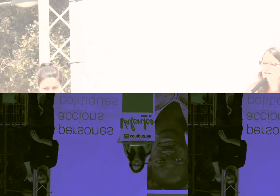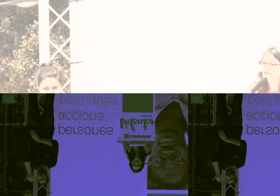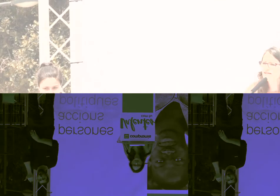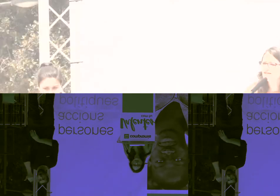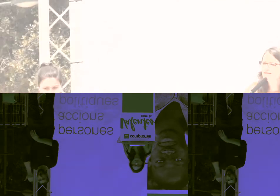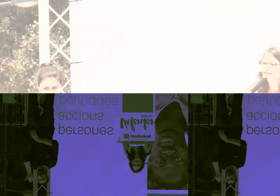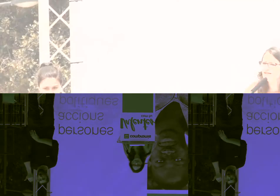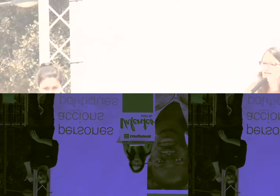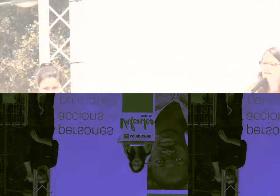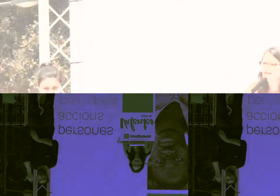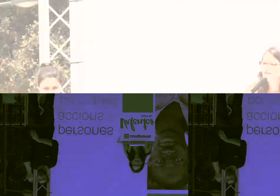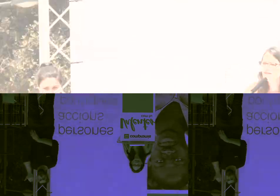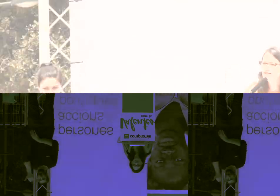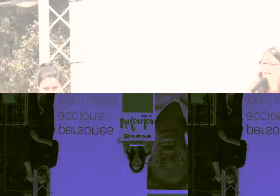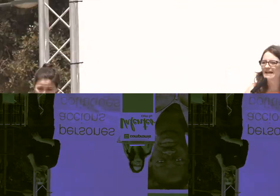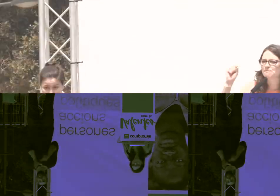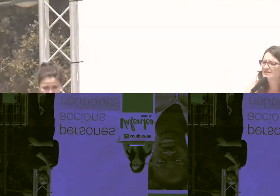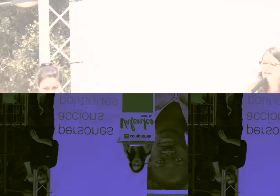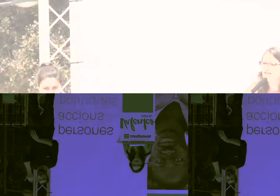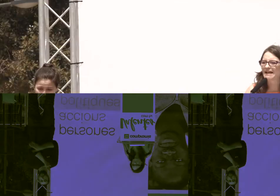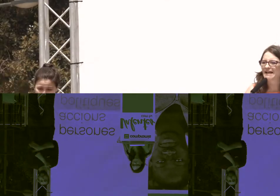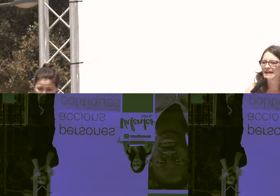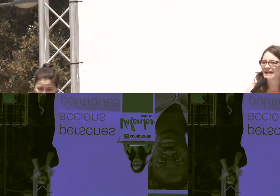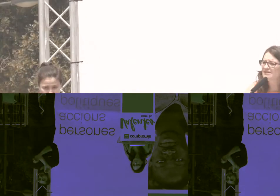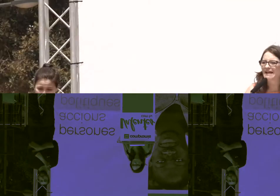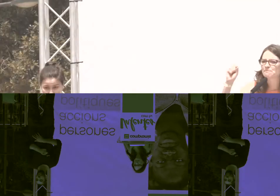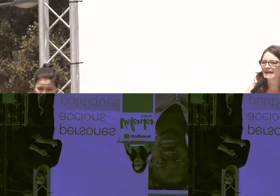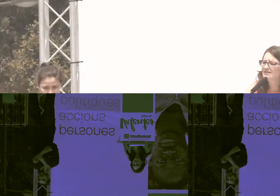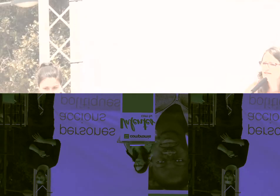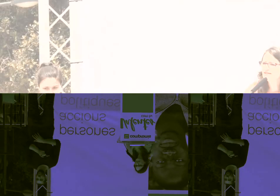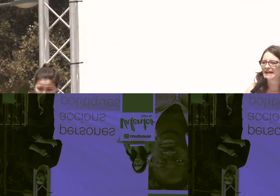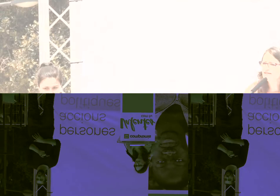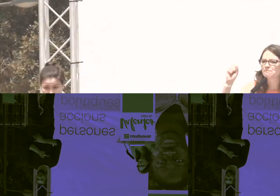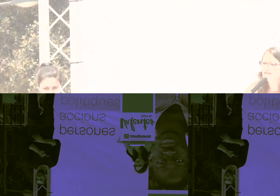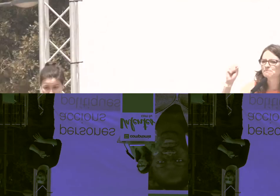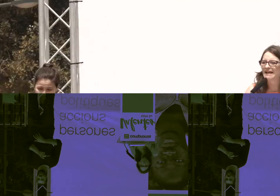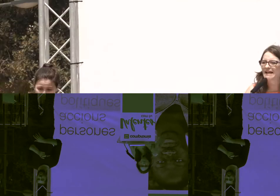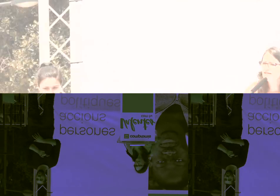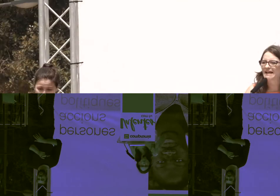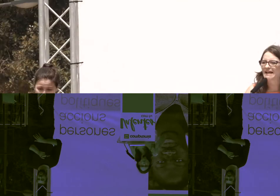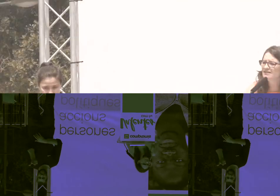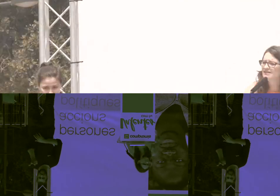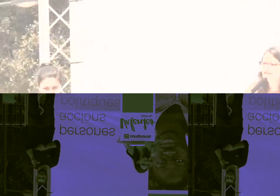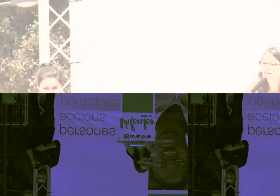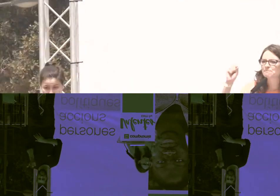Partit Popular tenia una cosa molt clara, i és que a un poble culte no el tiranitza ningú, i per això volien